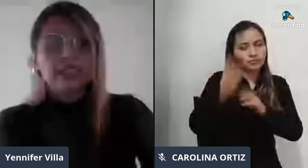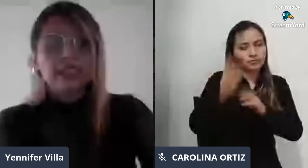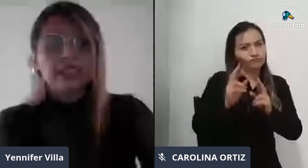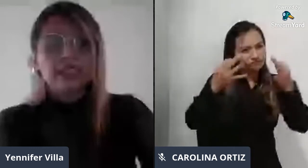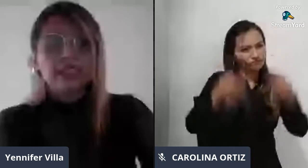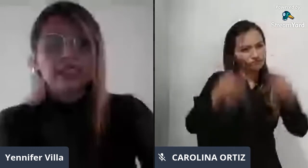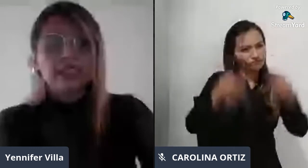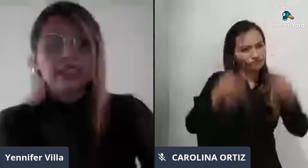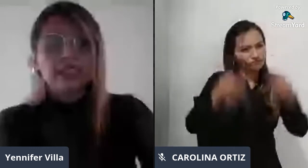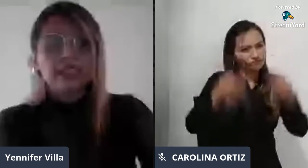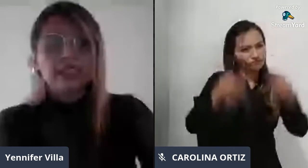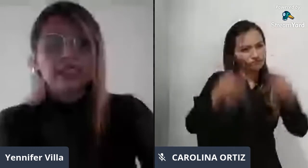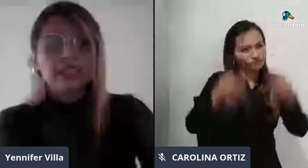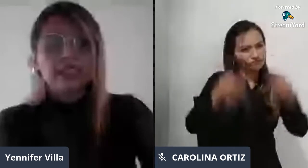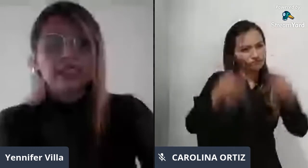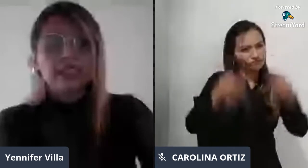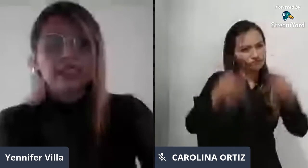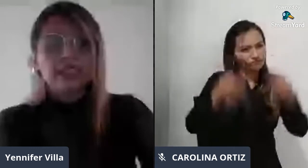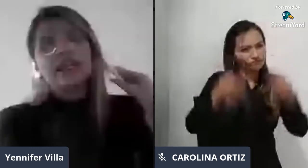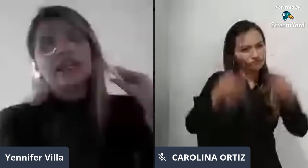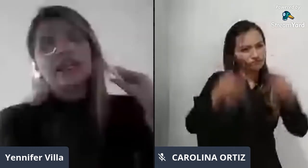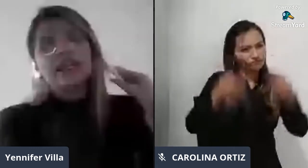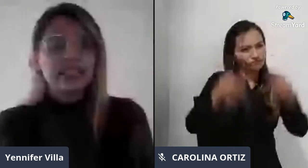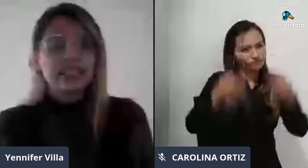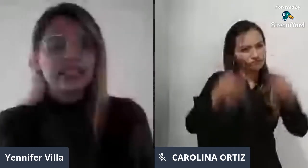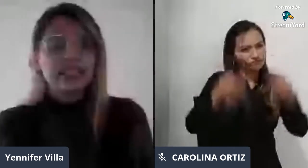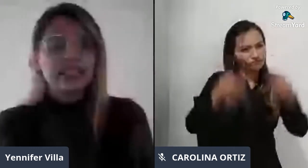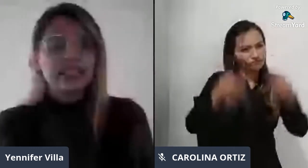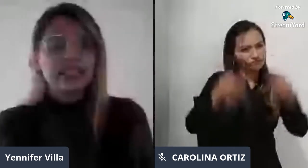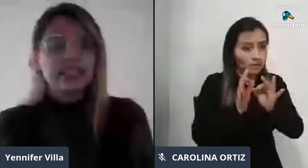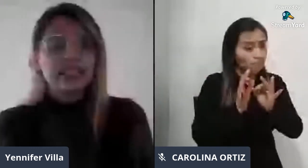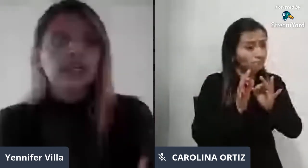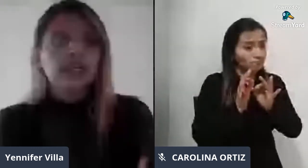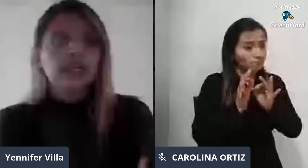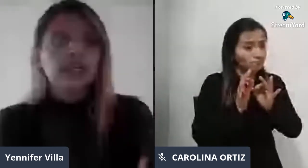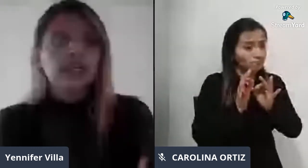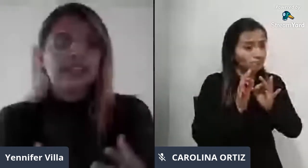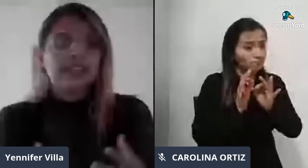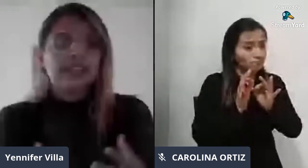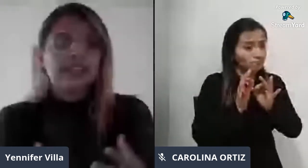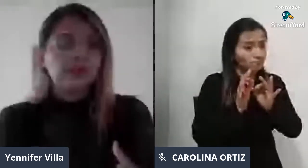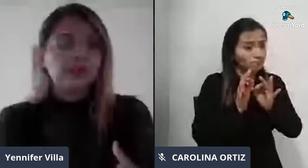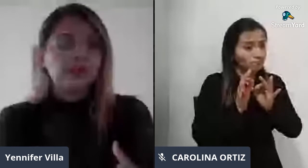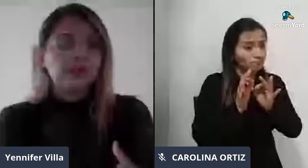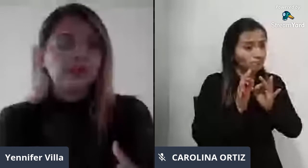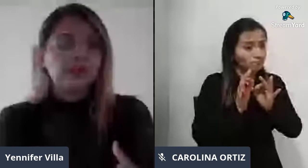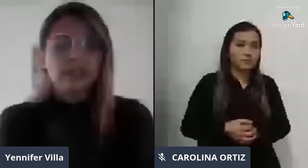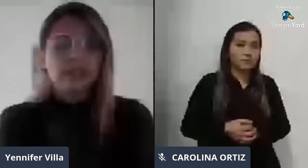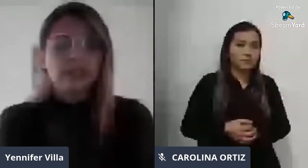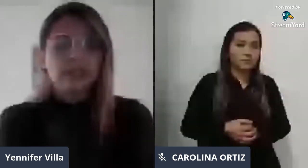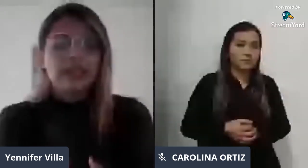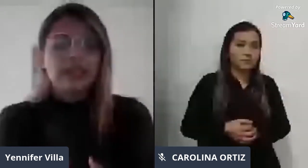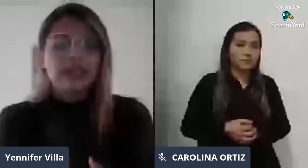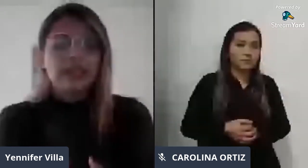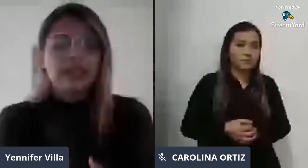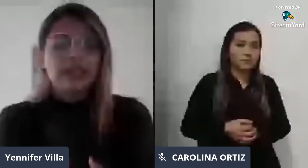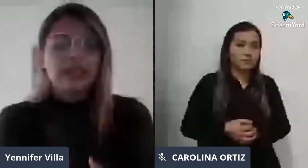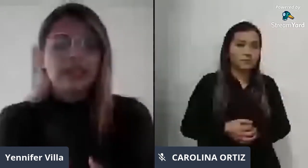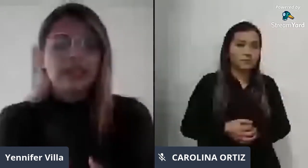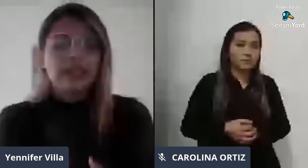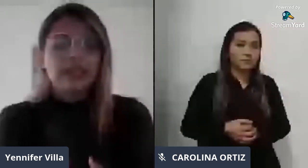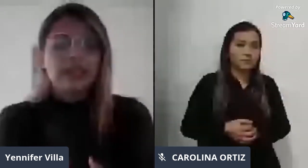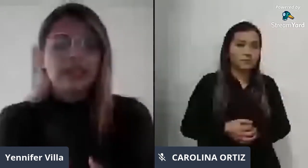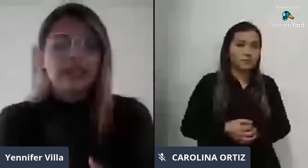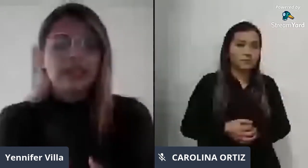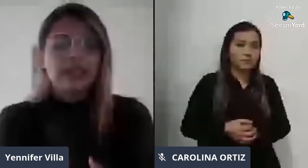personas, más allá de lo que han recibido el mercado, pero que en realidad no, ni siquiera son todos, ni siquiera están llegando a todas